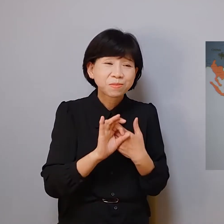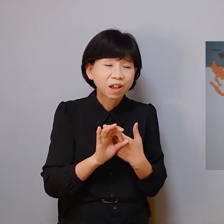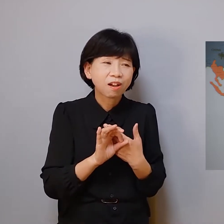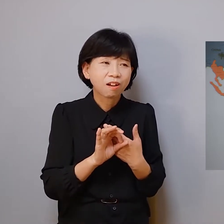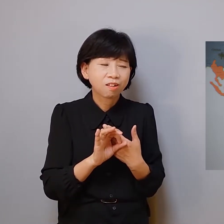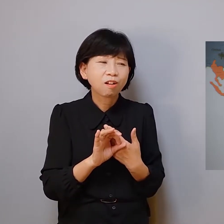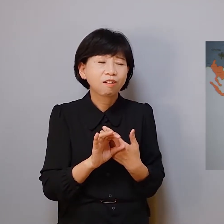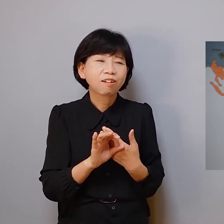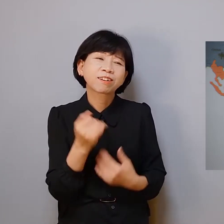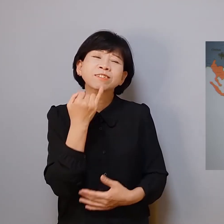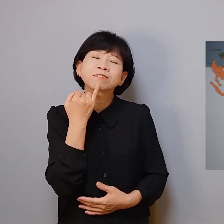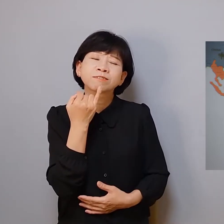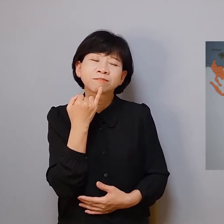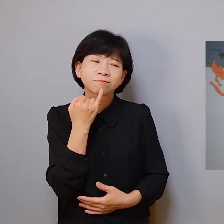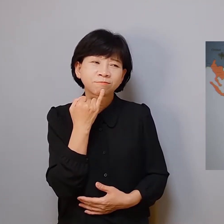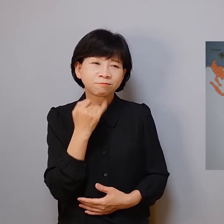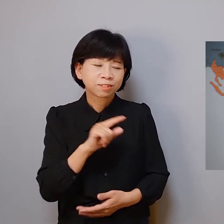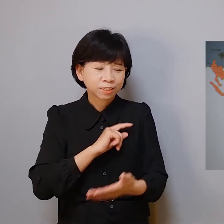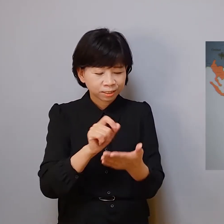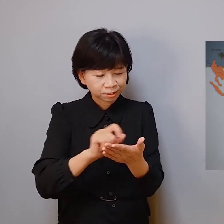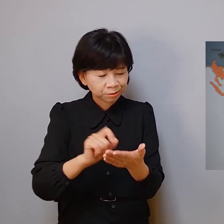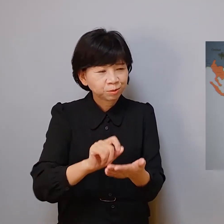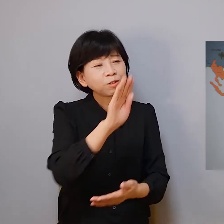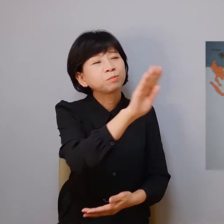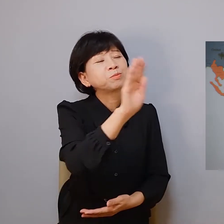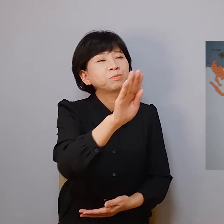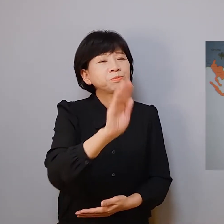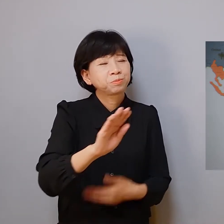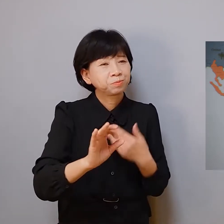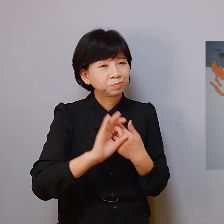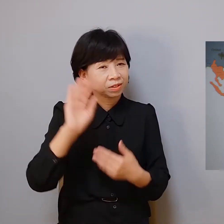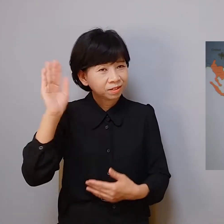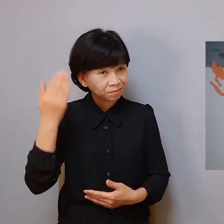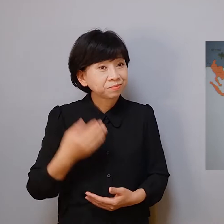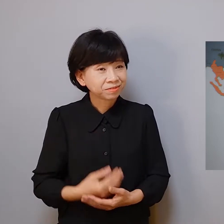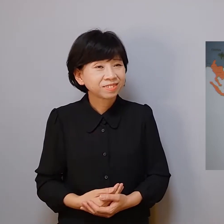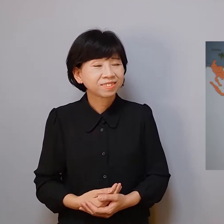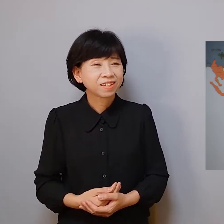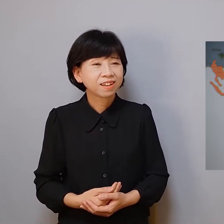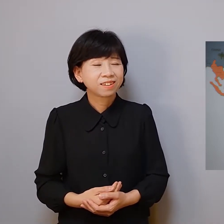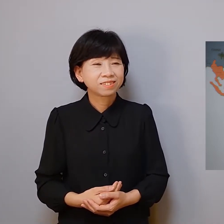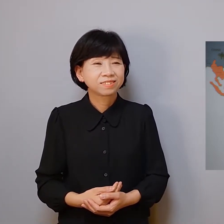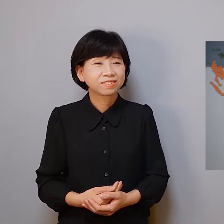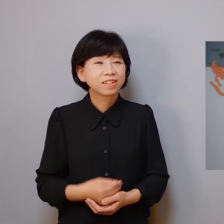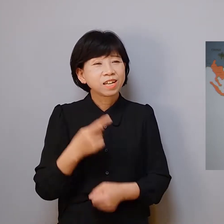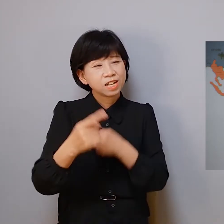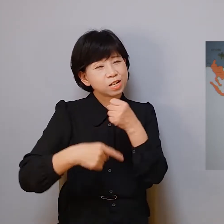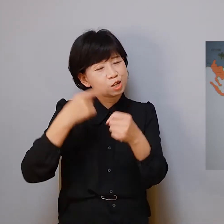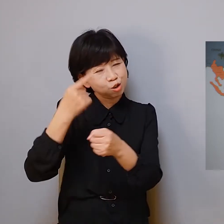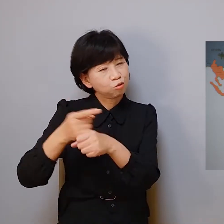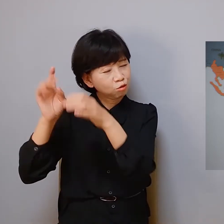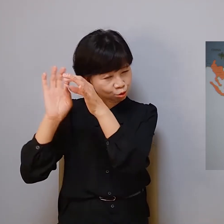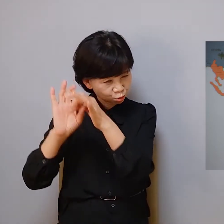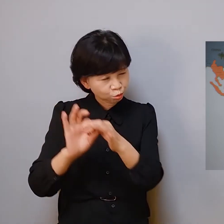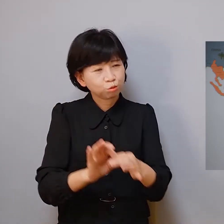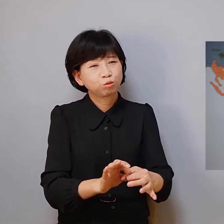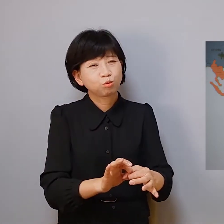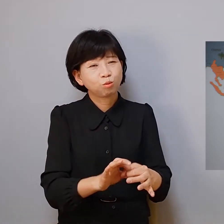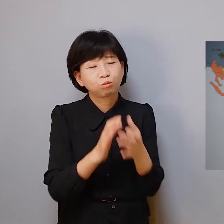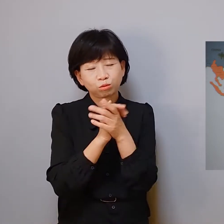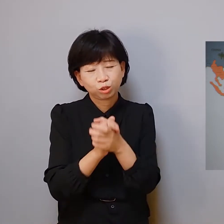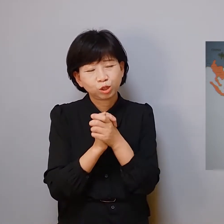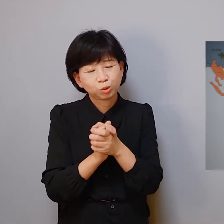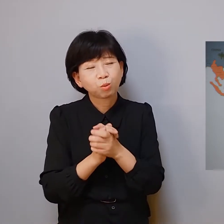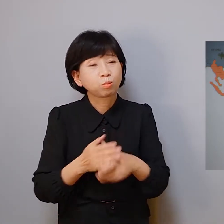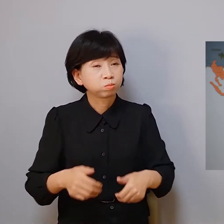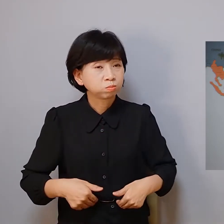기간은 지났지만 우리 수시로 작정해서 제출해 주시면 또 한 해 동안에 계속 기도할 거기 때문에